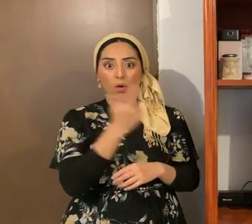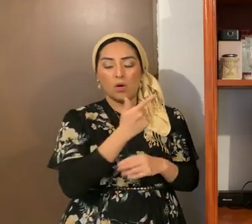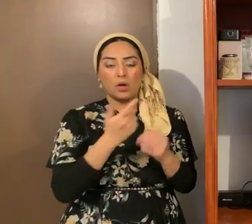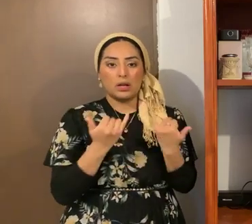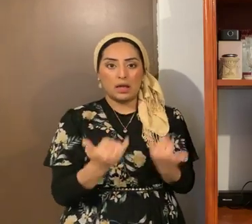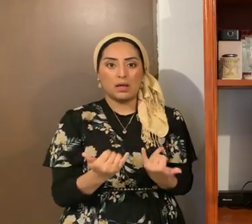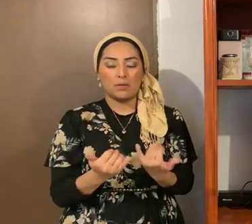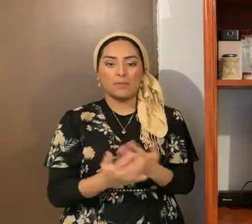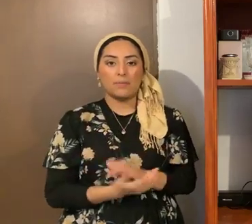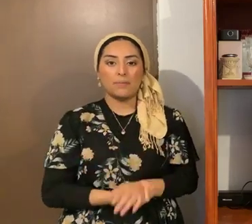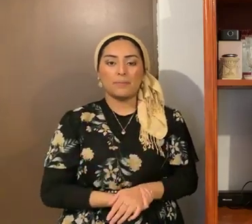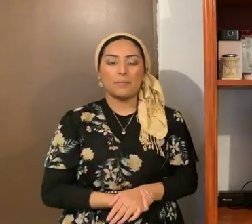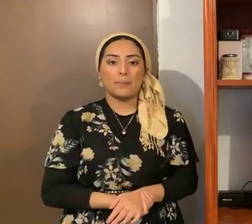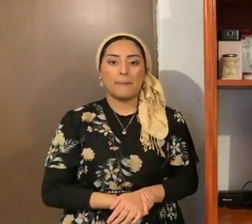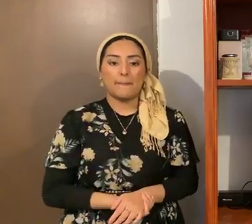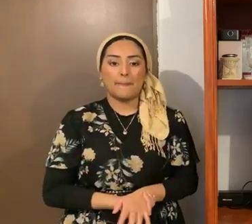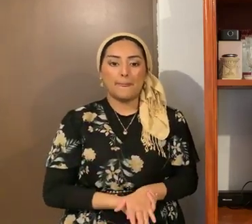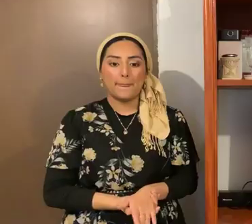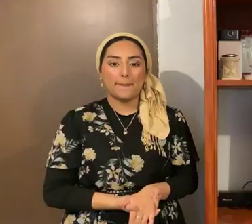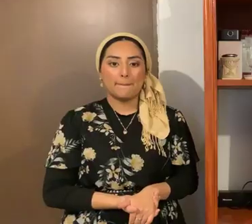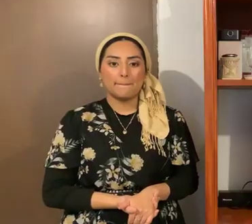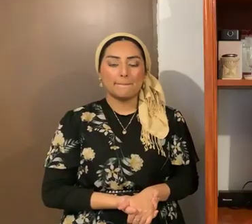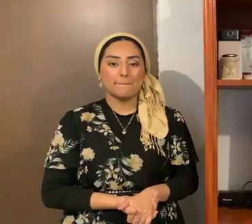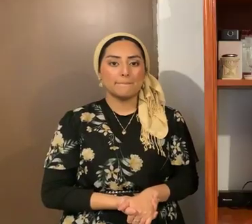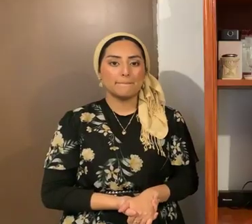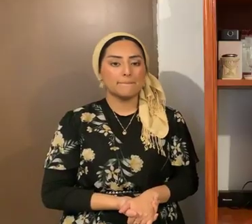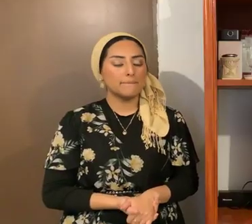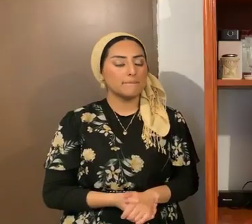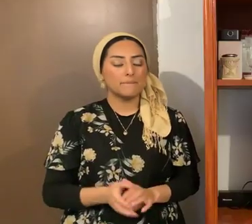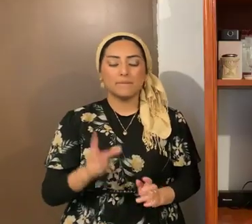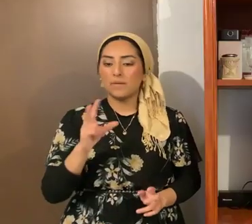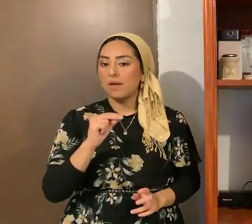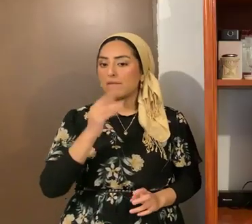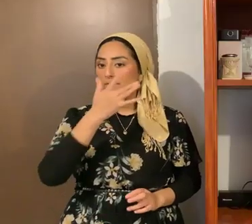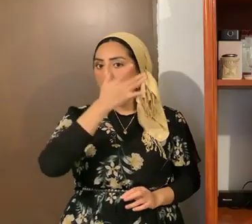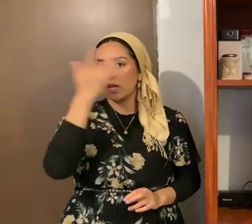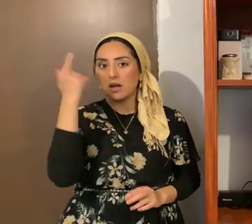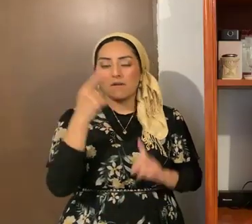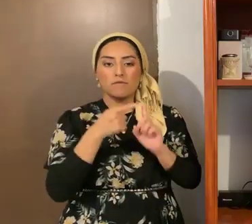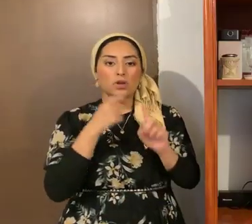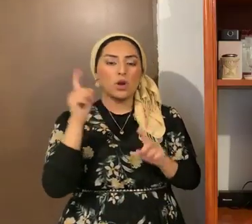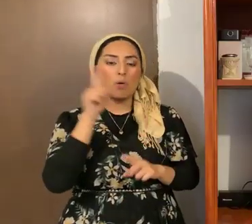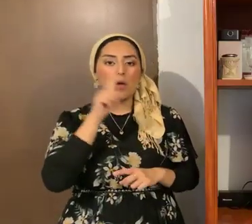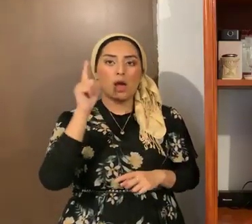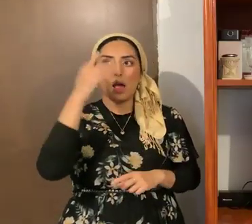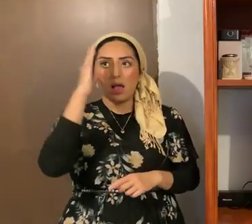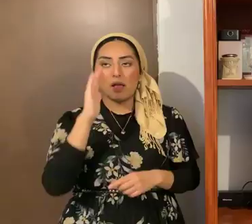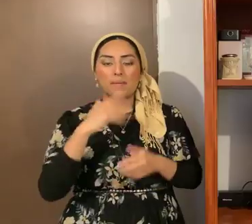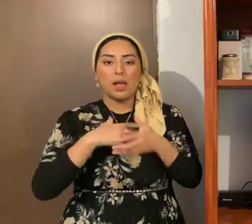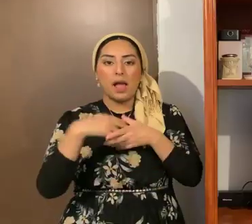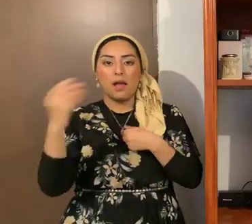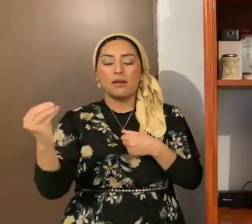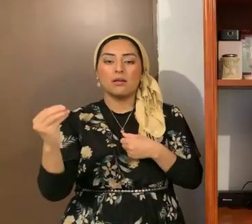actualmente, para todos. No olvidar de dónde nos sacó Elohim,